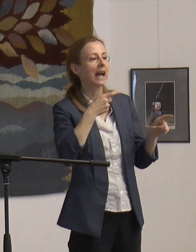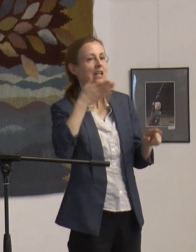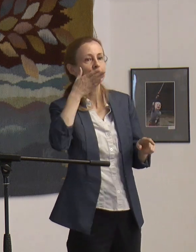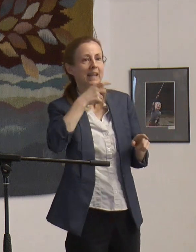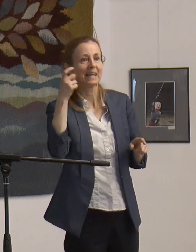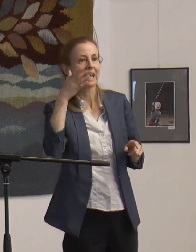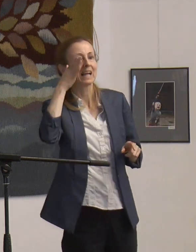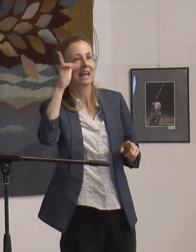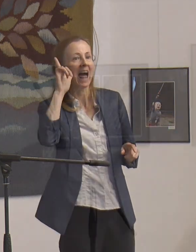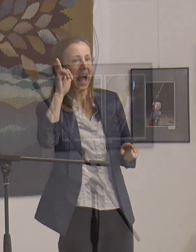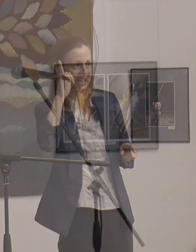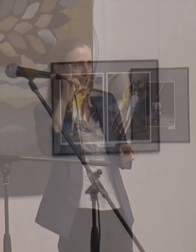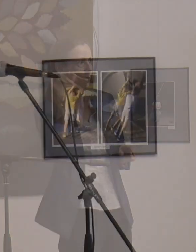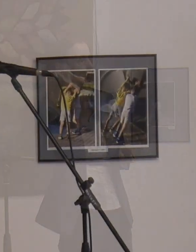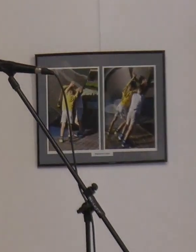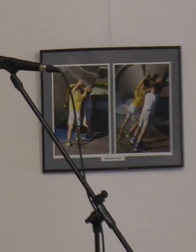Klári Budapestről.